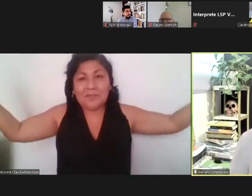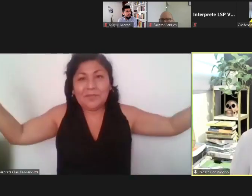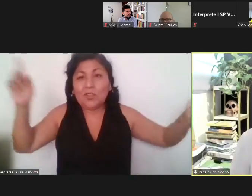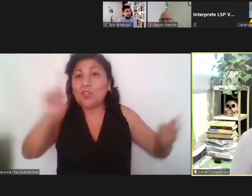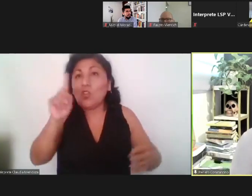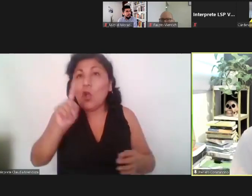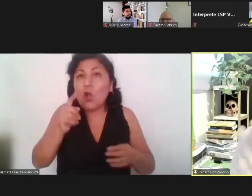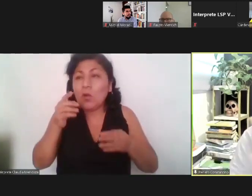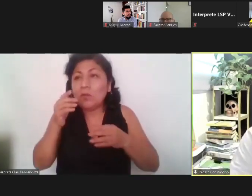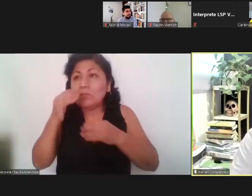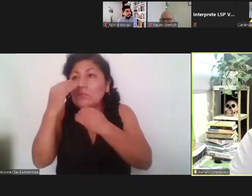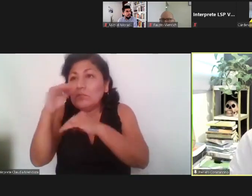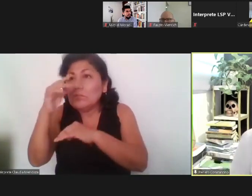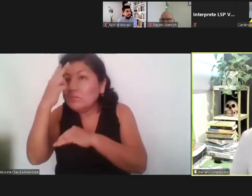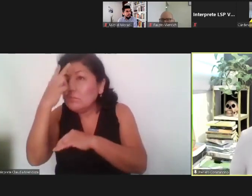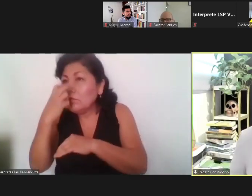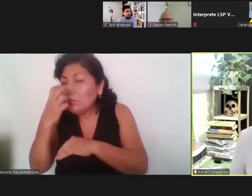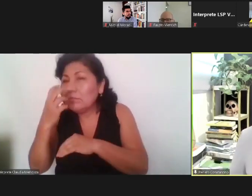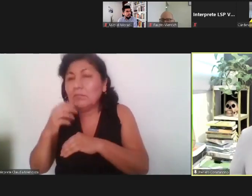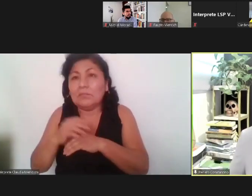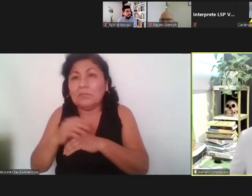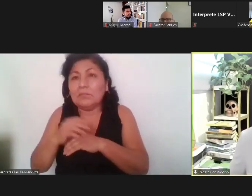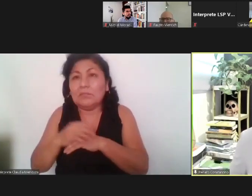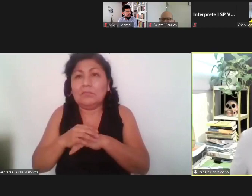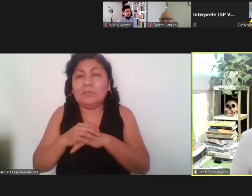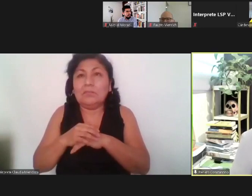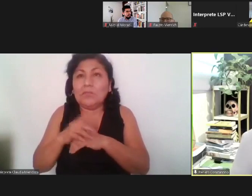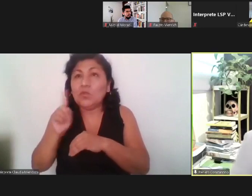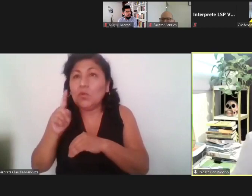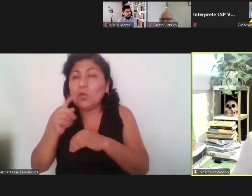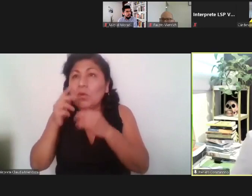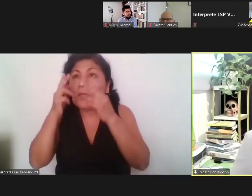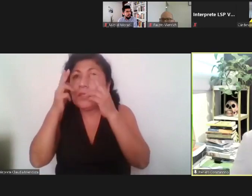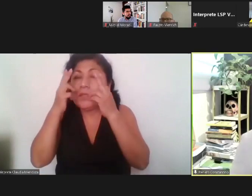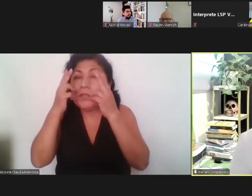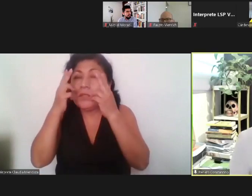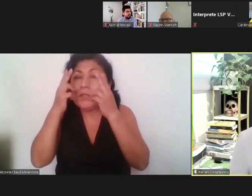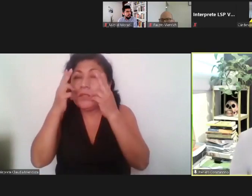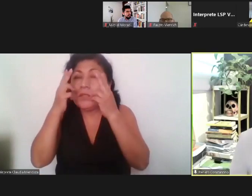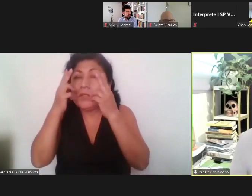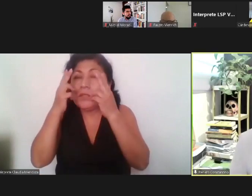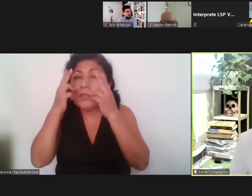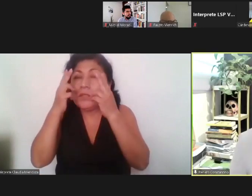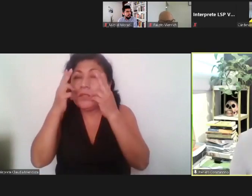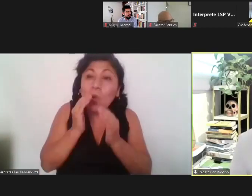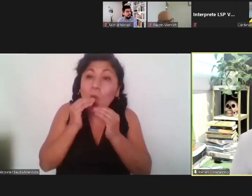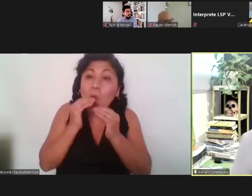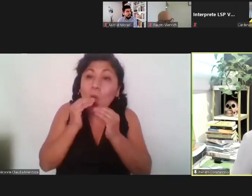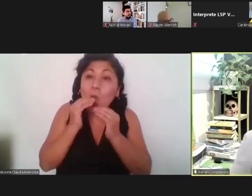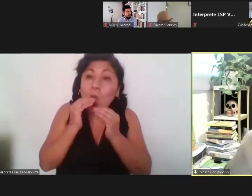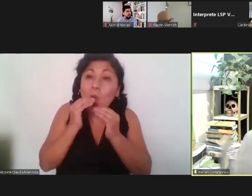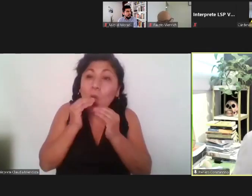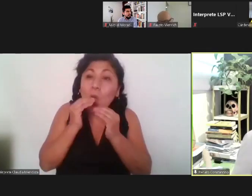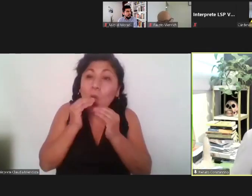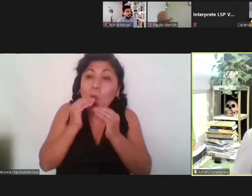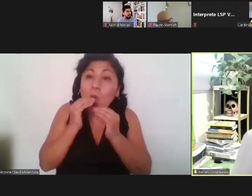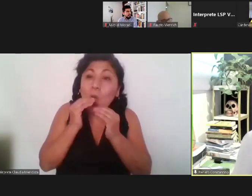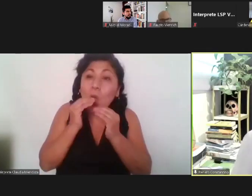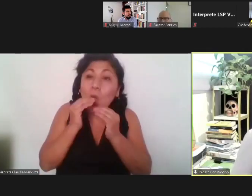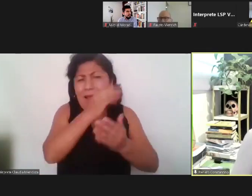ciegas o invidentes, como decía la norma anterior, sino discapacidad visual de manera amplia. Podríamos hablar no solamente